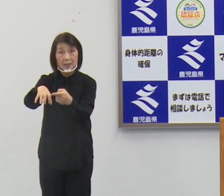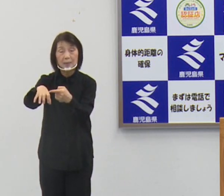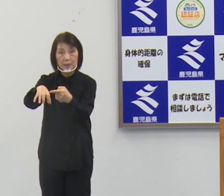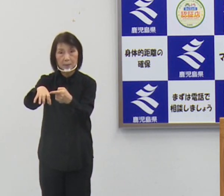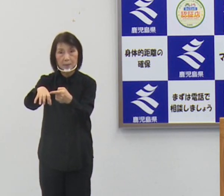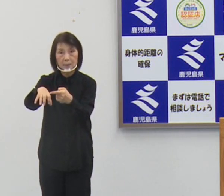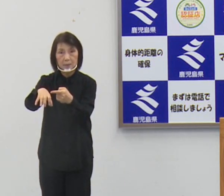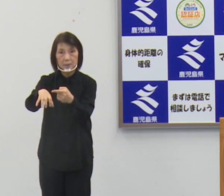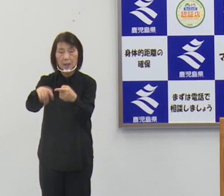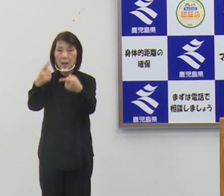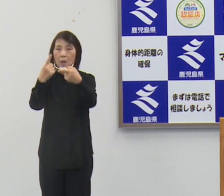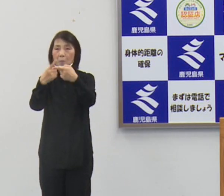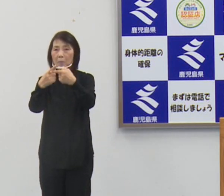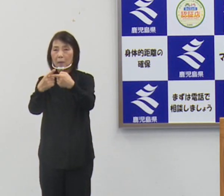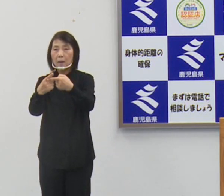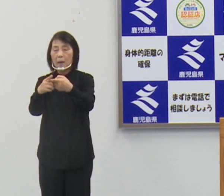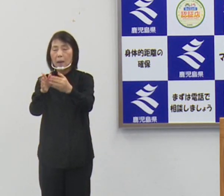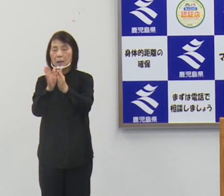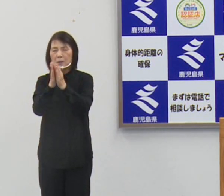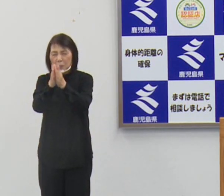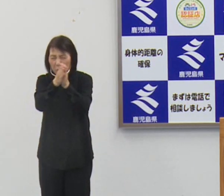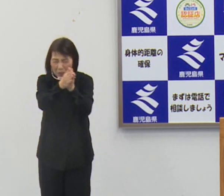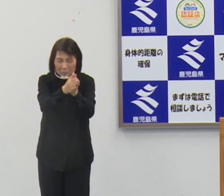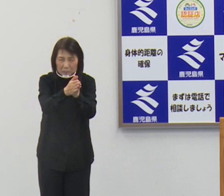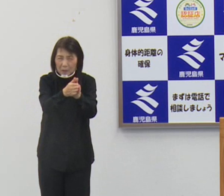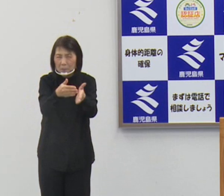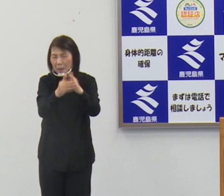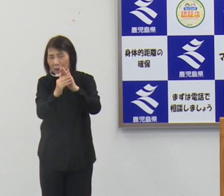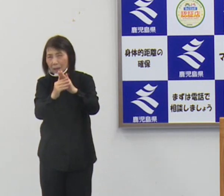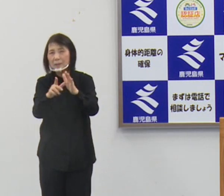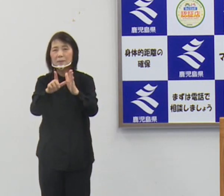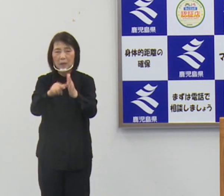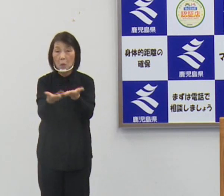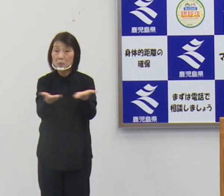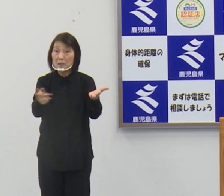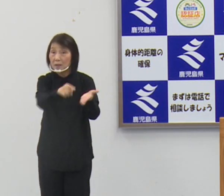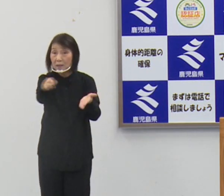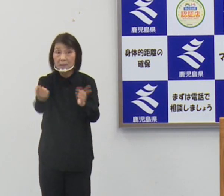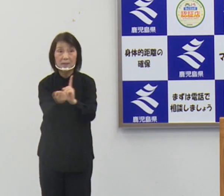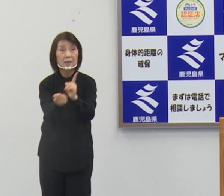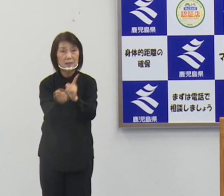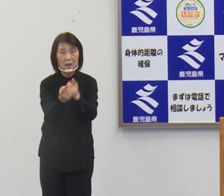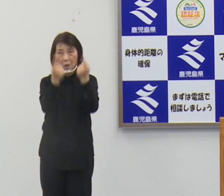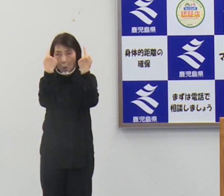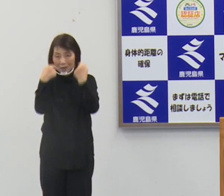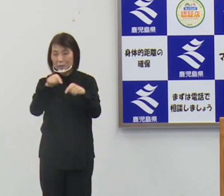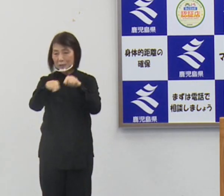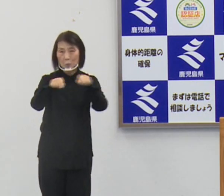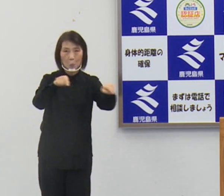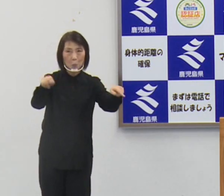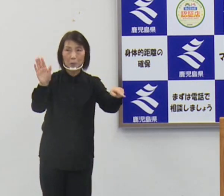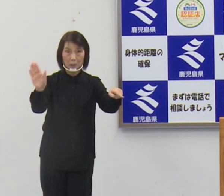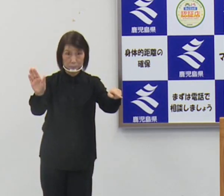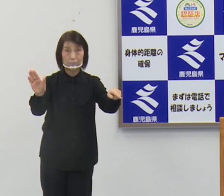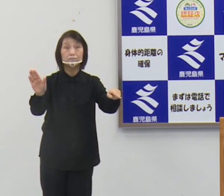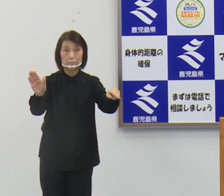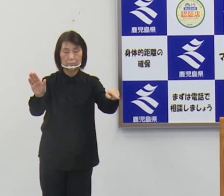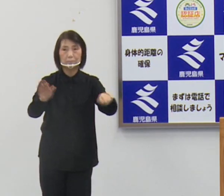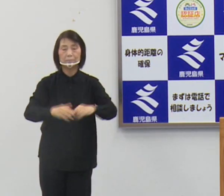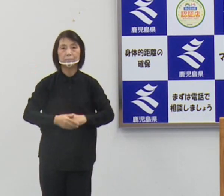要請に応じていただけなかった店舗に対しては個別に指導を行ってきており